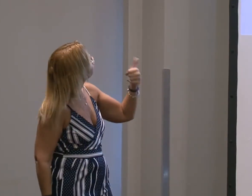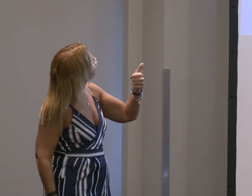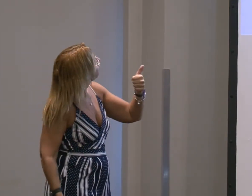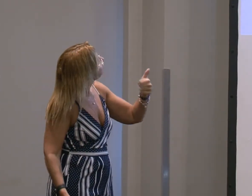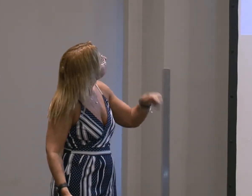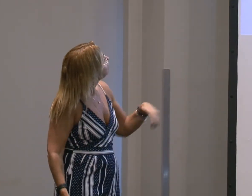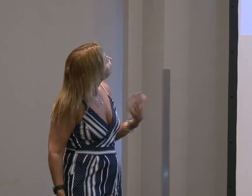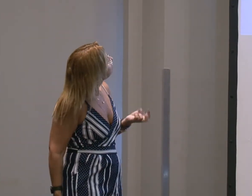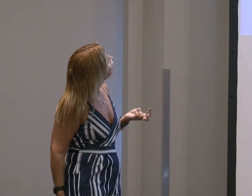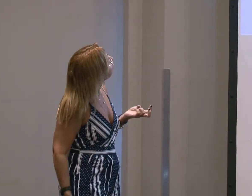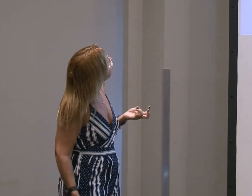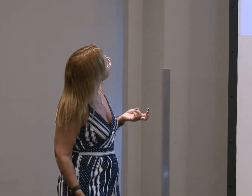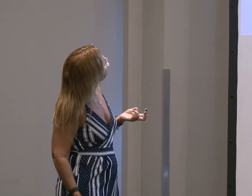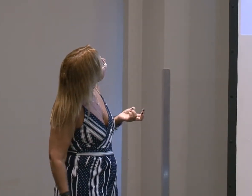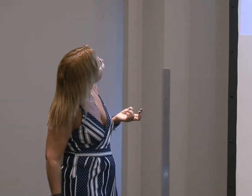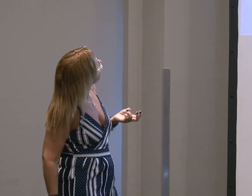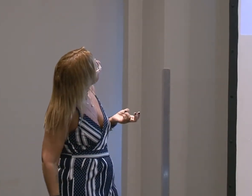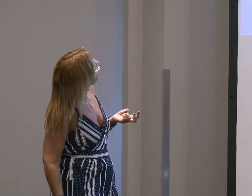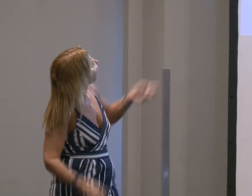são contemplados pelo SUS.